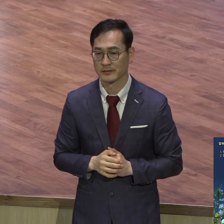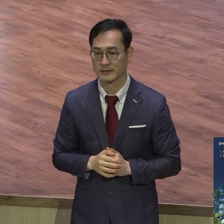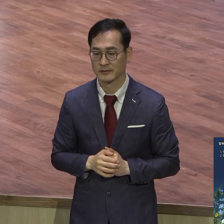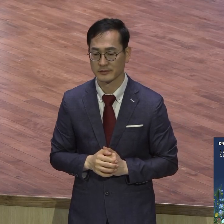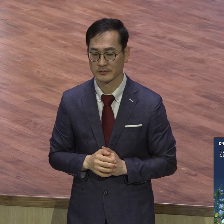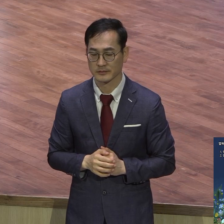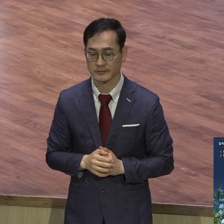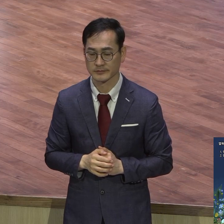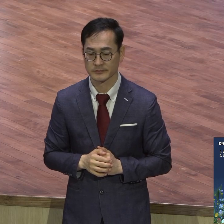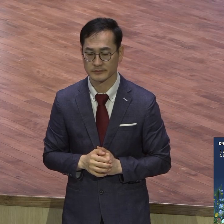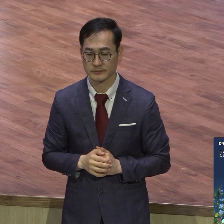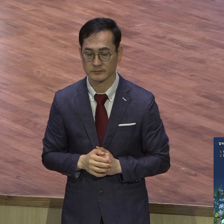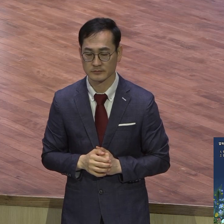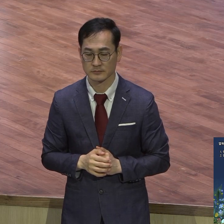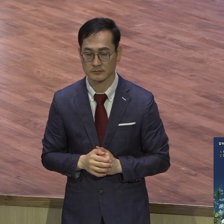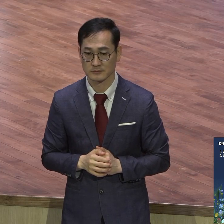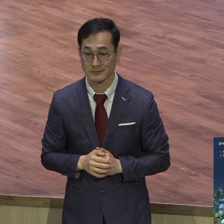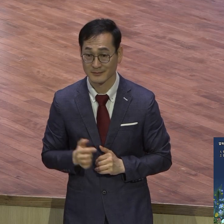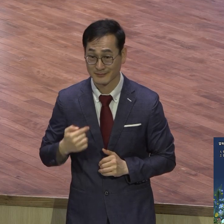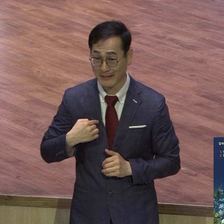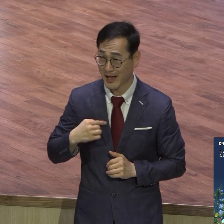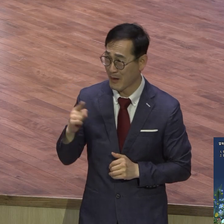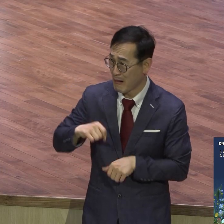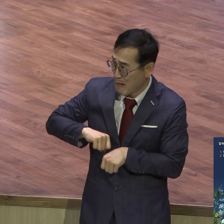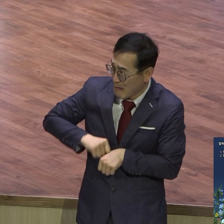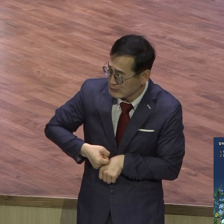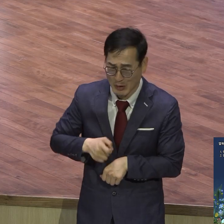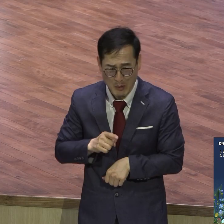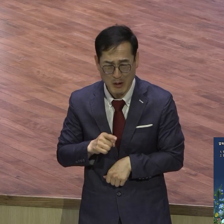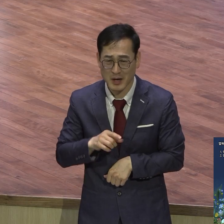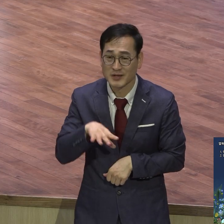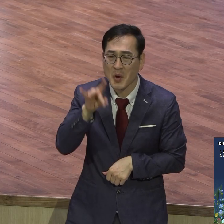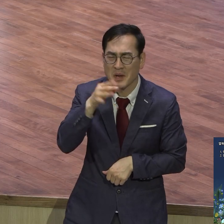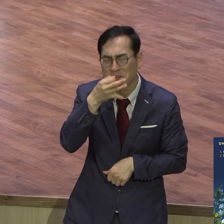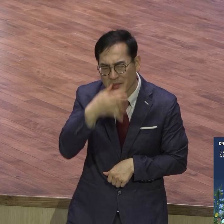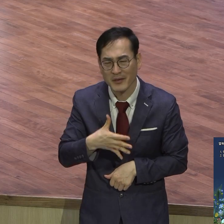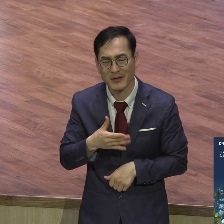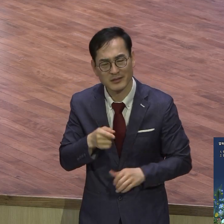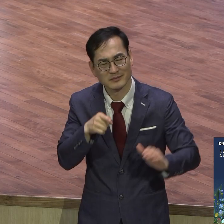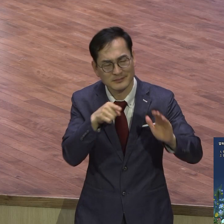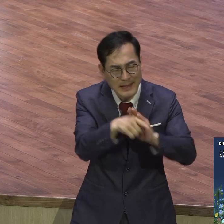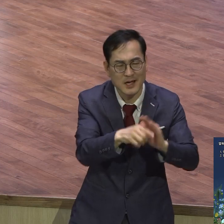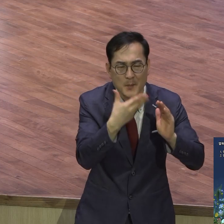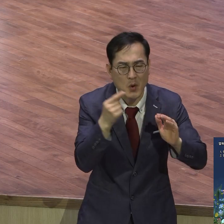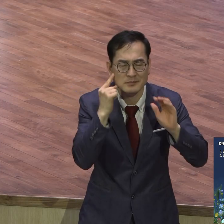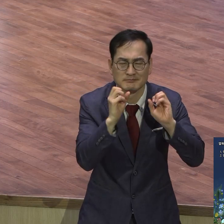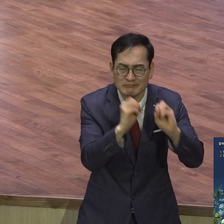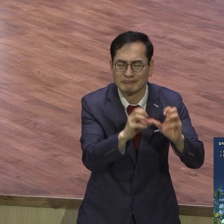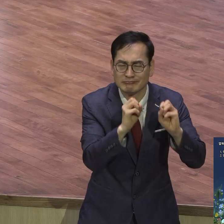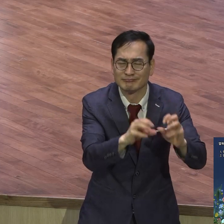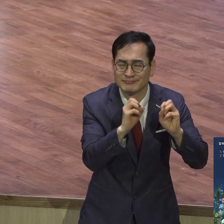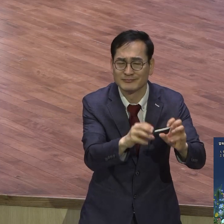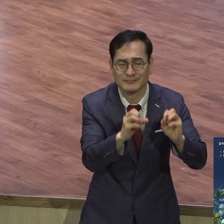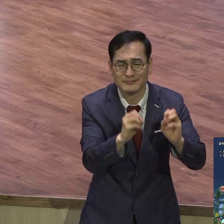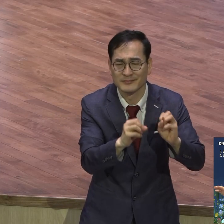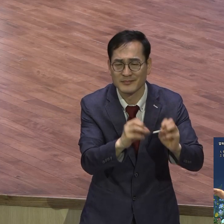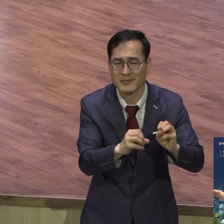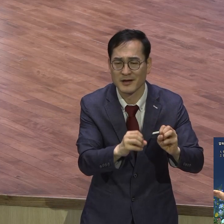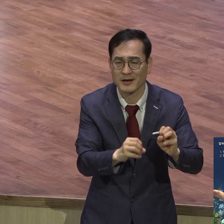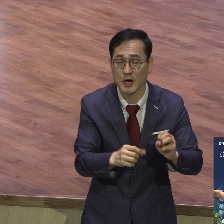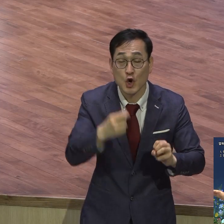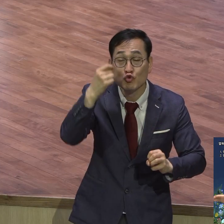뿌리러 나간자는 욱할 때 울며 나가되니까 근데 올 때는 기뻄으로 그 단을 가지고